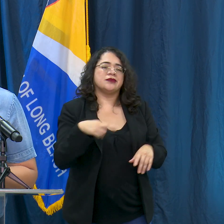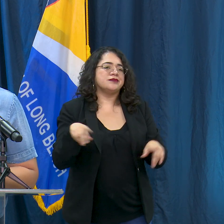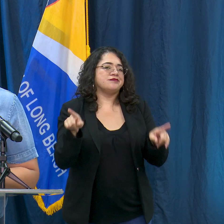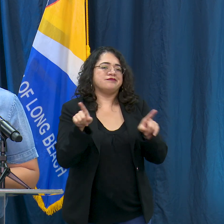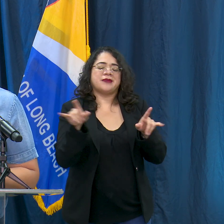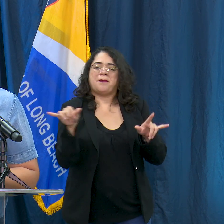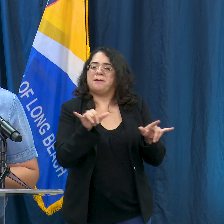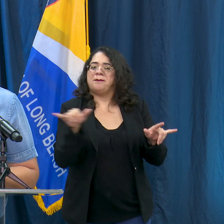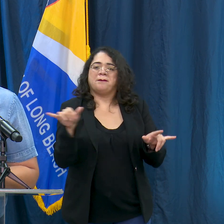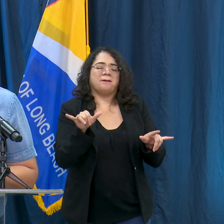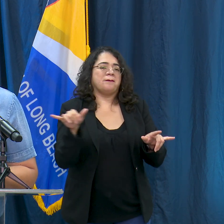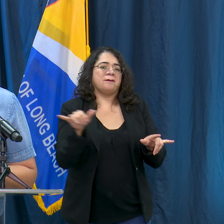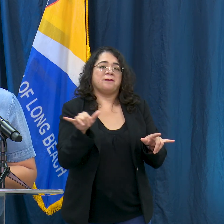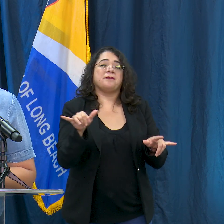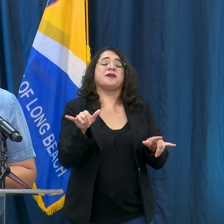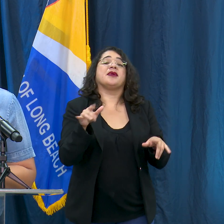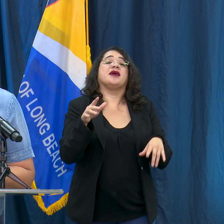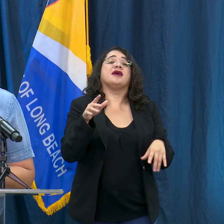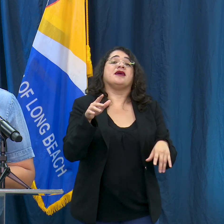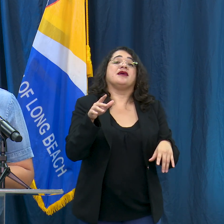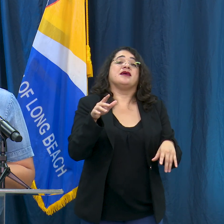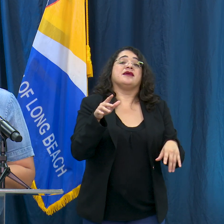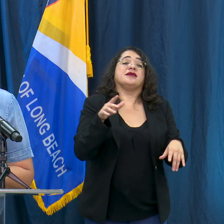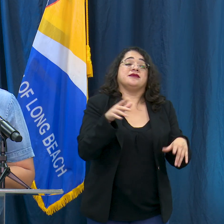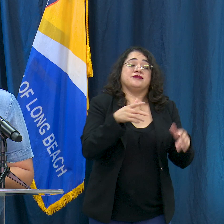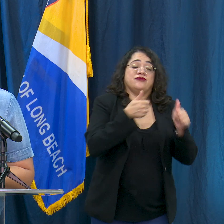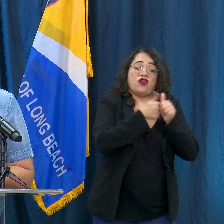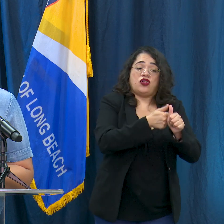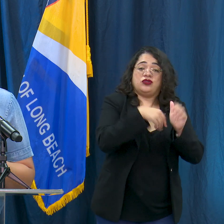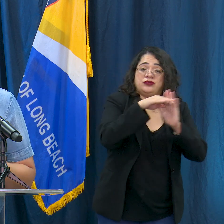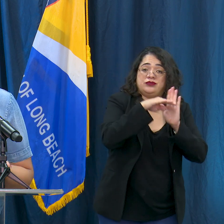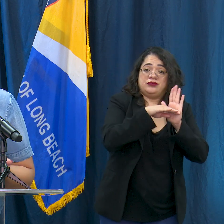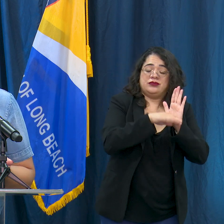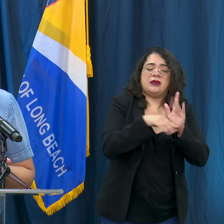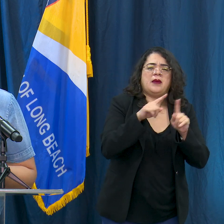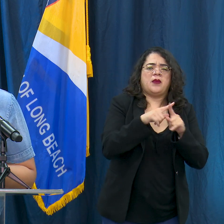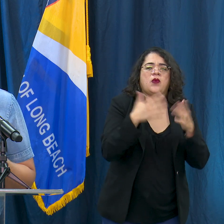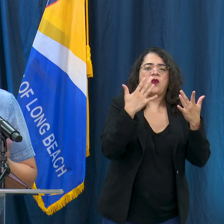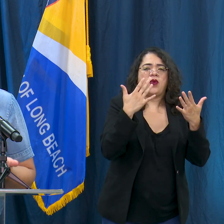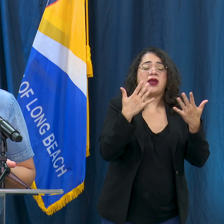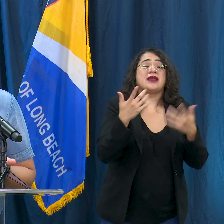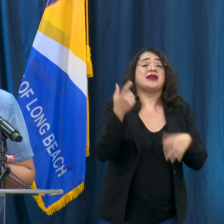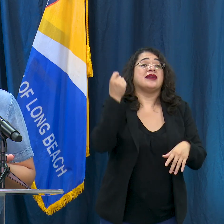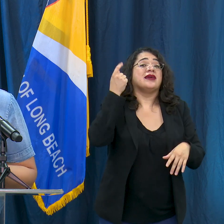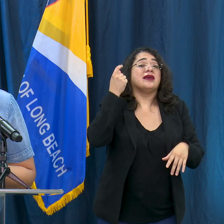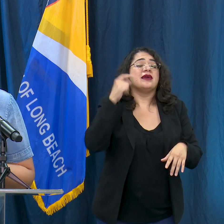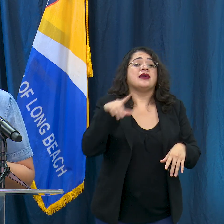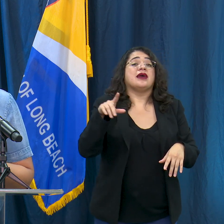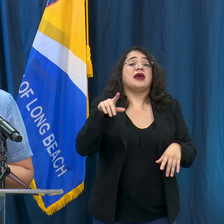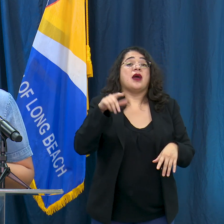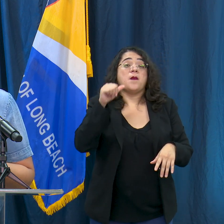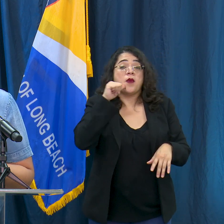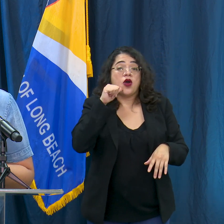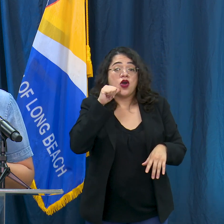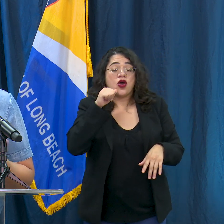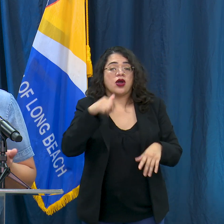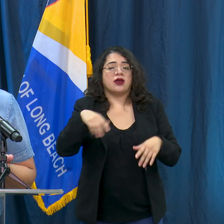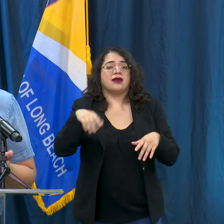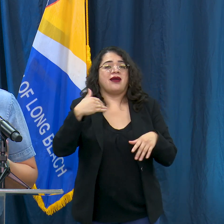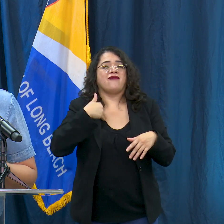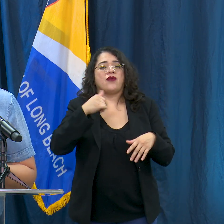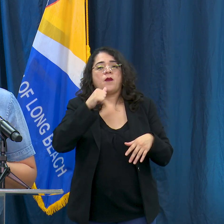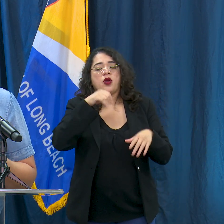para cenar. Recuerden que algunos de los bares, si es que venden y sirven comida, sí es posiblemente que estén abiertos, pero si el bar no